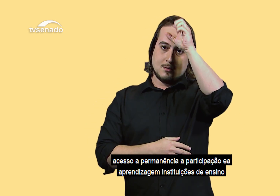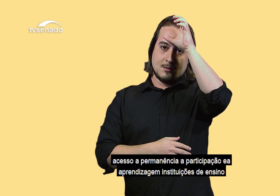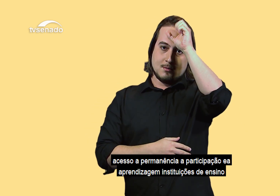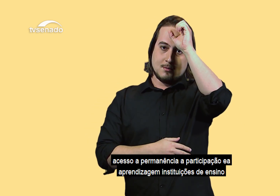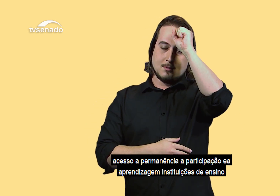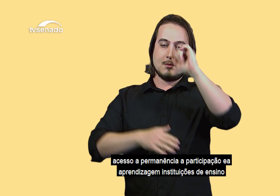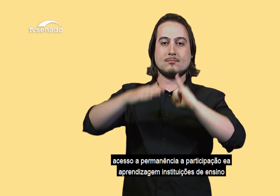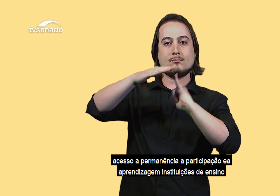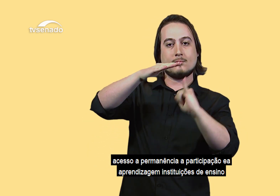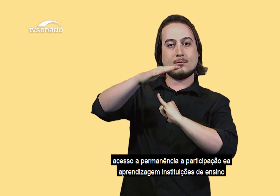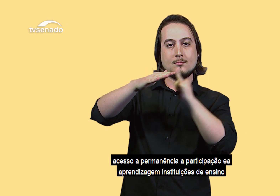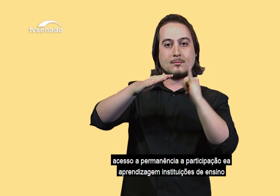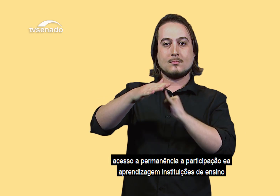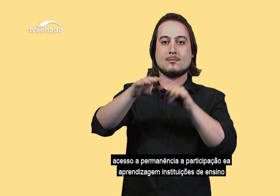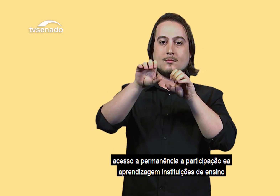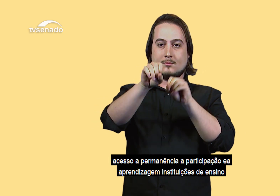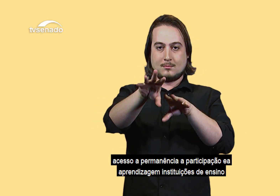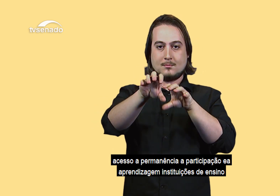instituições de ensino.